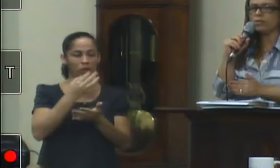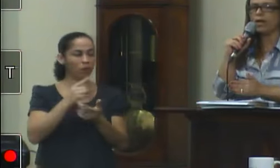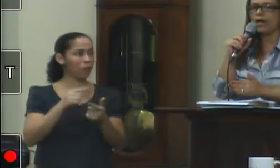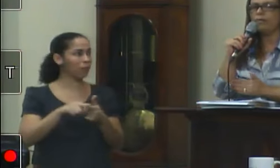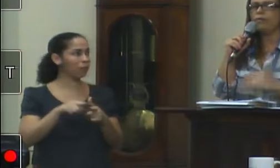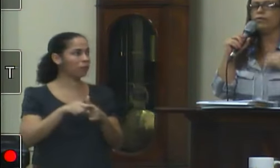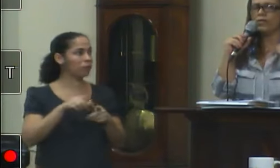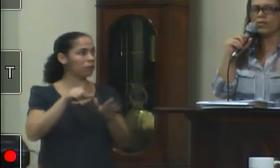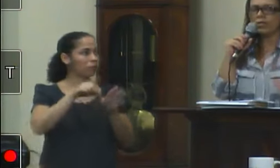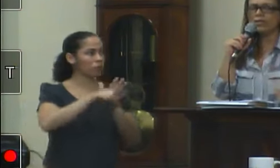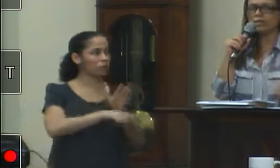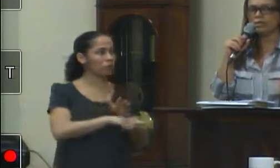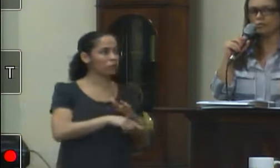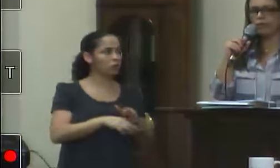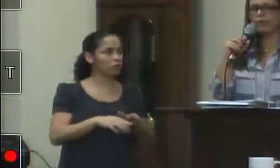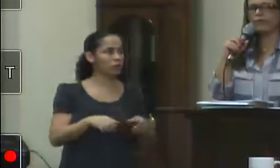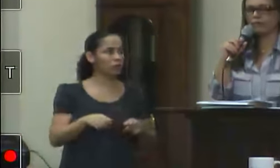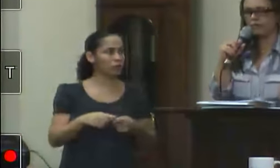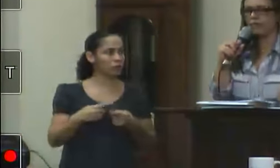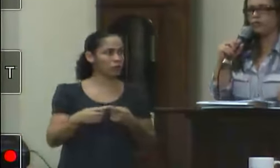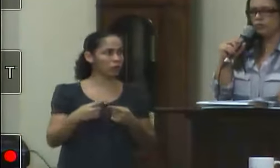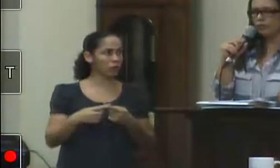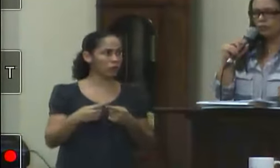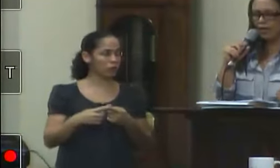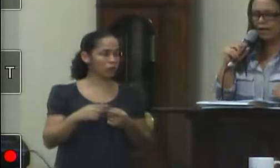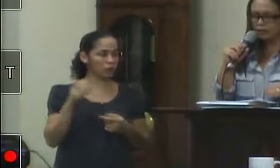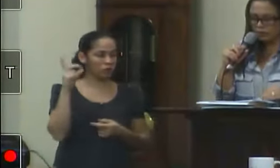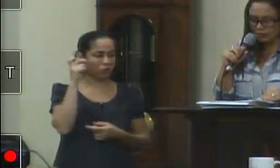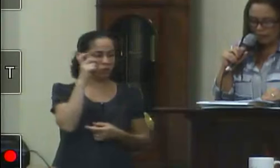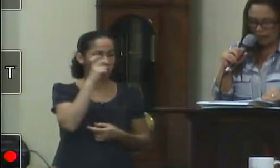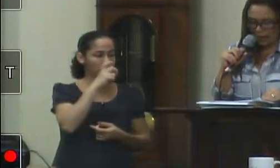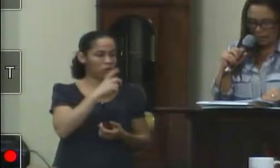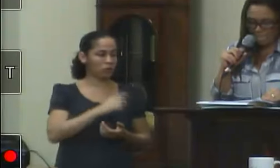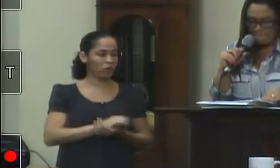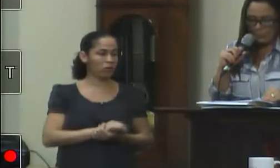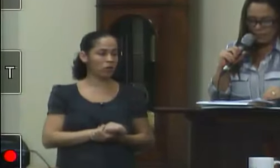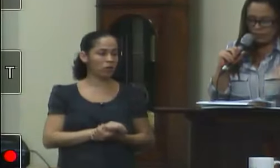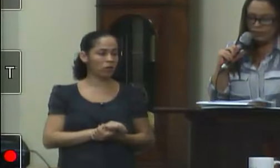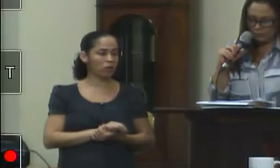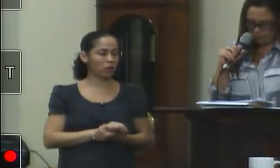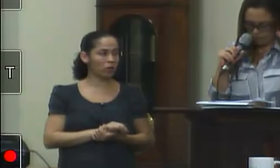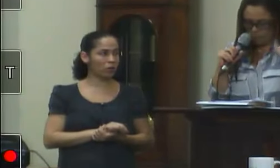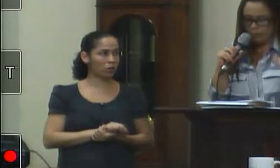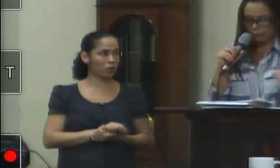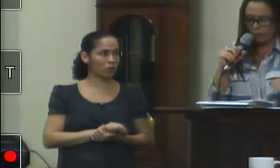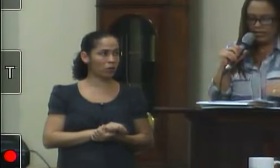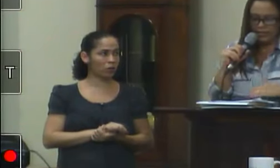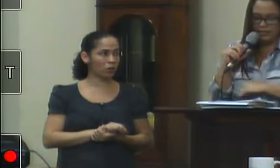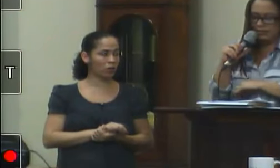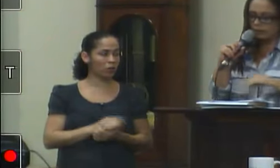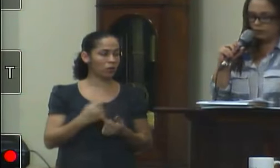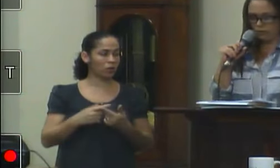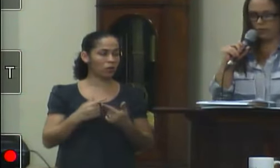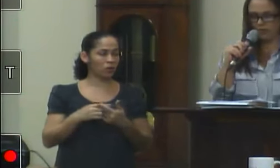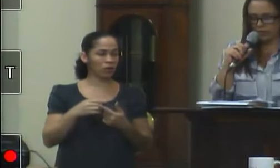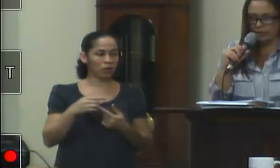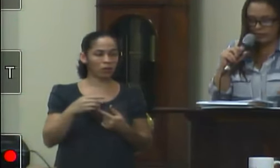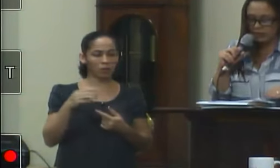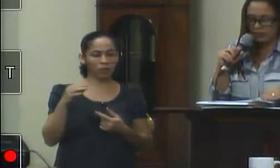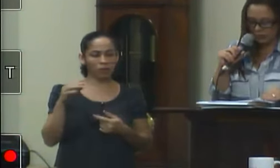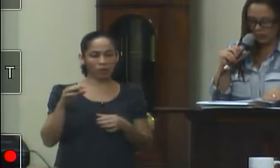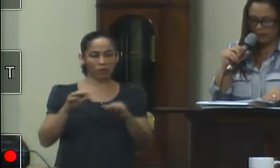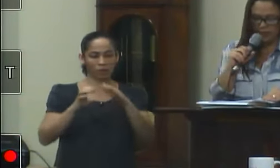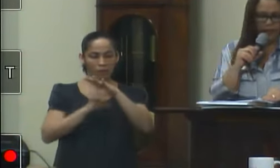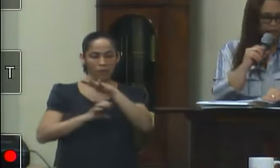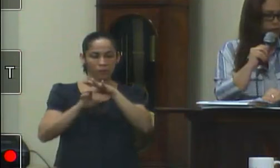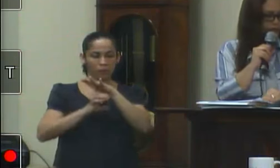que o preço caia muito e até mesmo foi uma da nossa dificuldade de empenhar, de o Brasil são todos os medicamentos